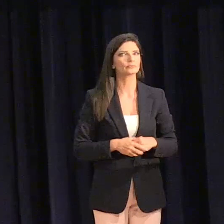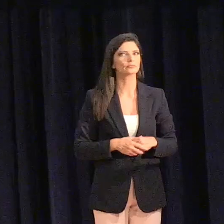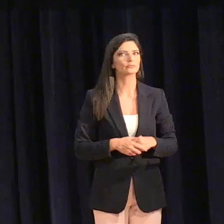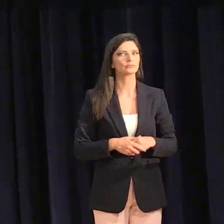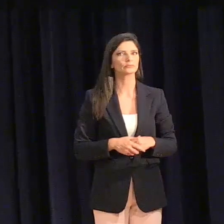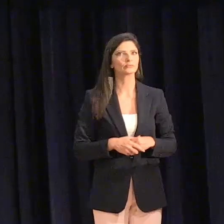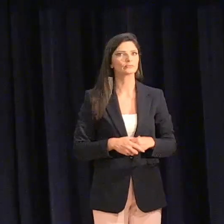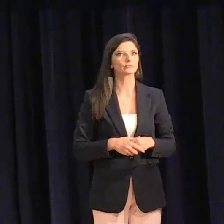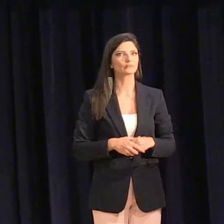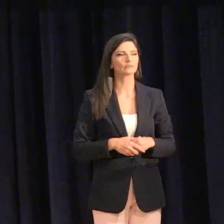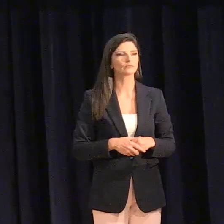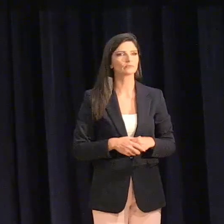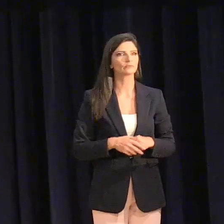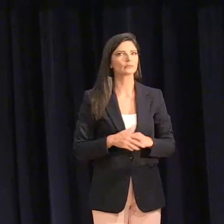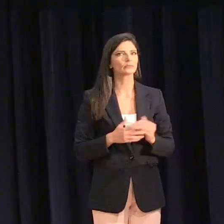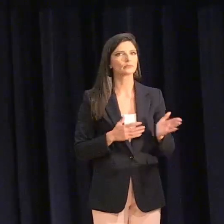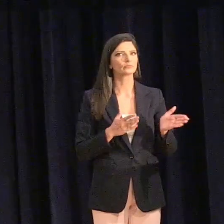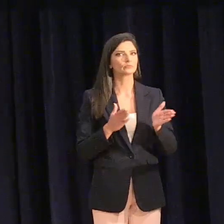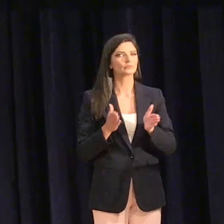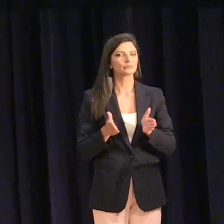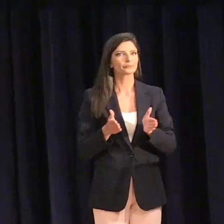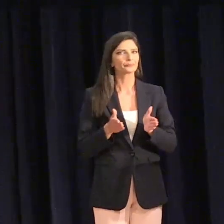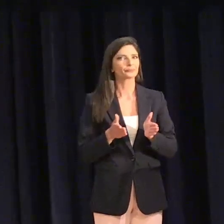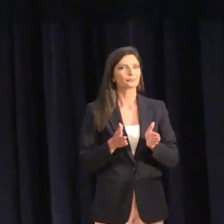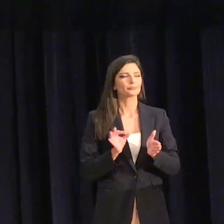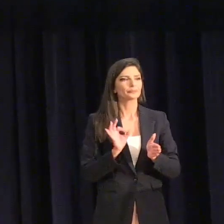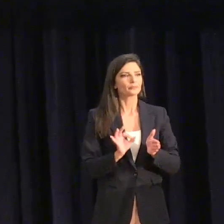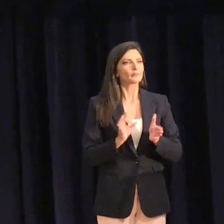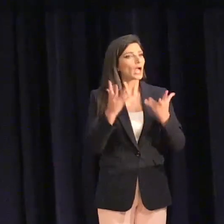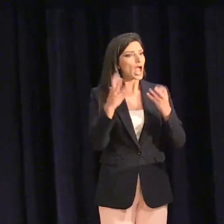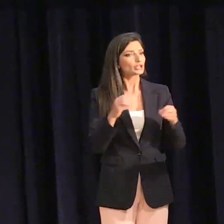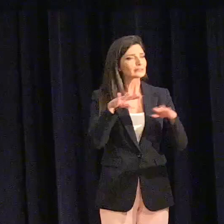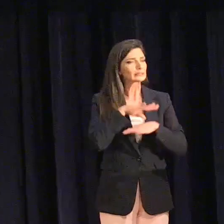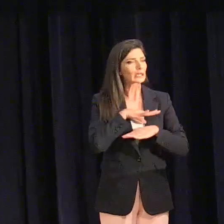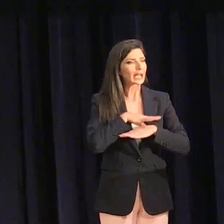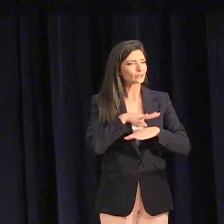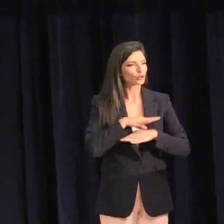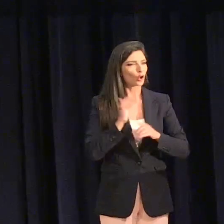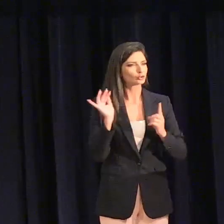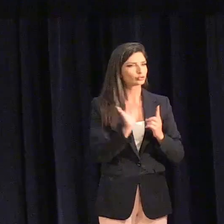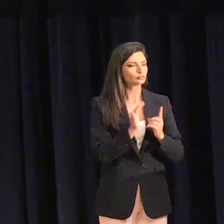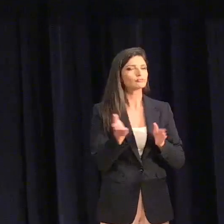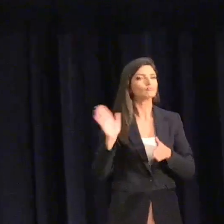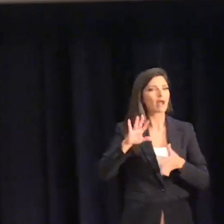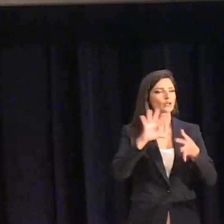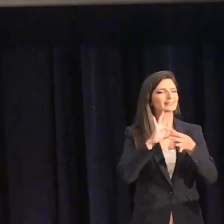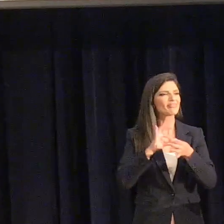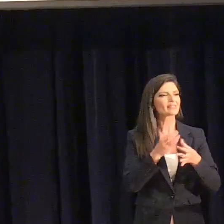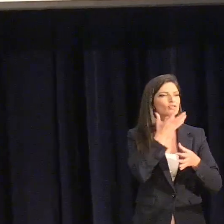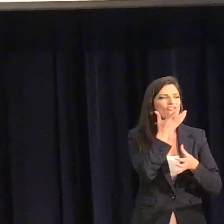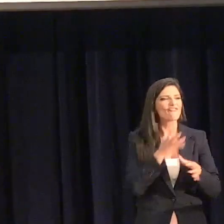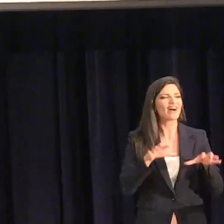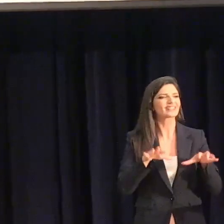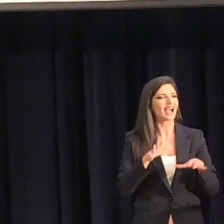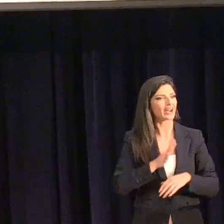33η μοίρα καταδρομών, ο ΣΕΒΑΚ, ΟΙΚ, Σύνδεσμος Εφέδρων Πατριαρχών Κύπρου,